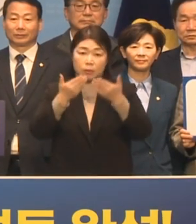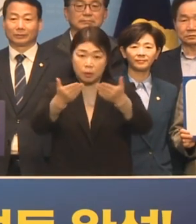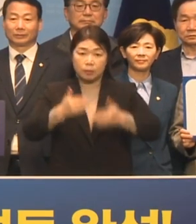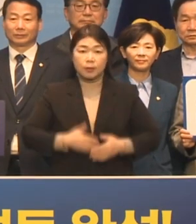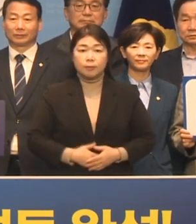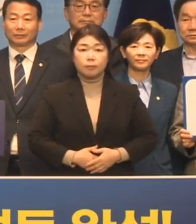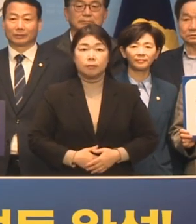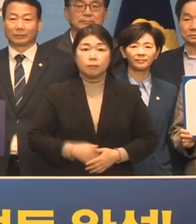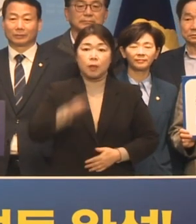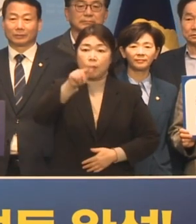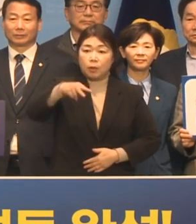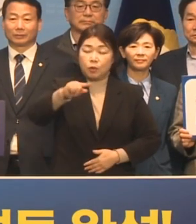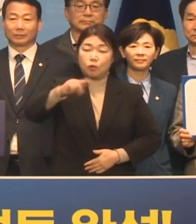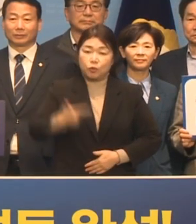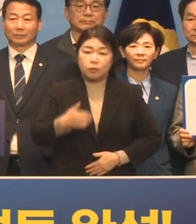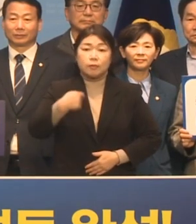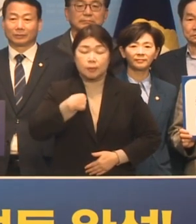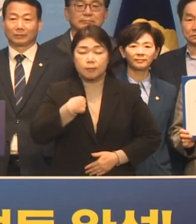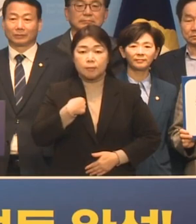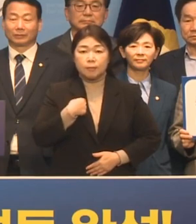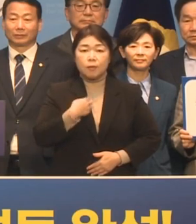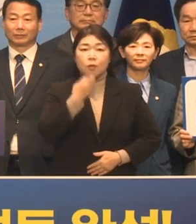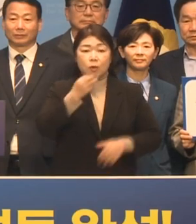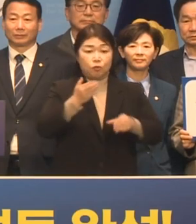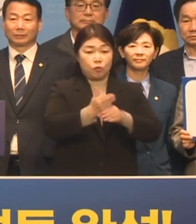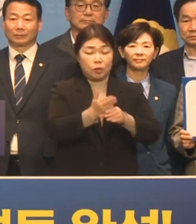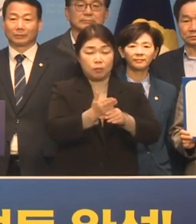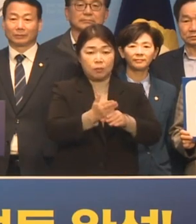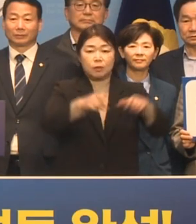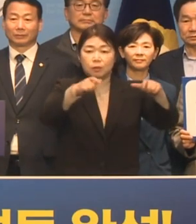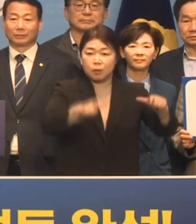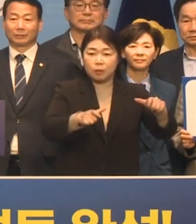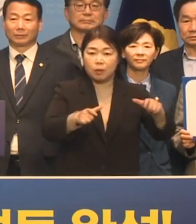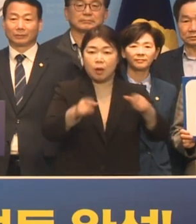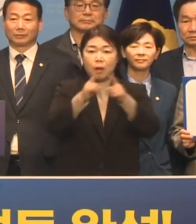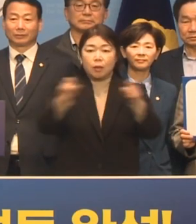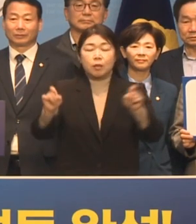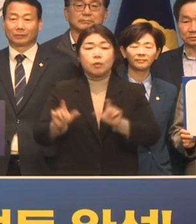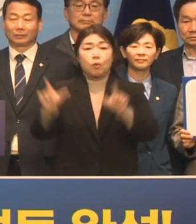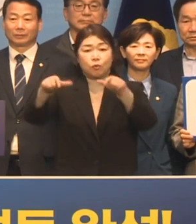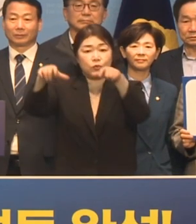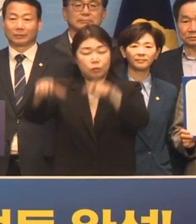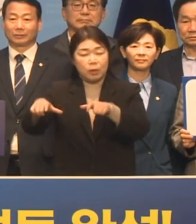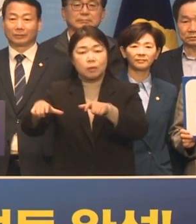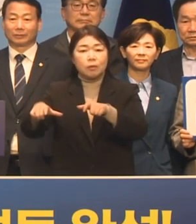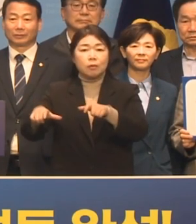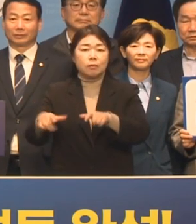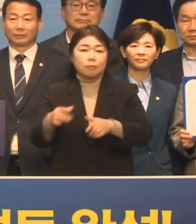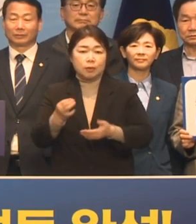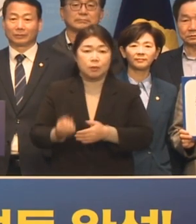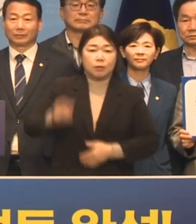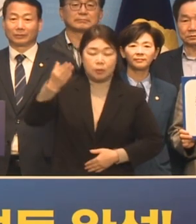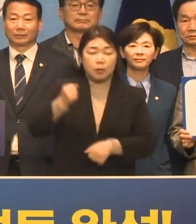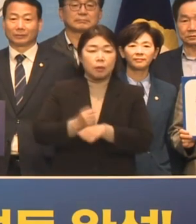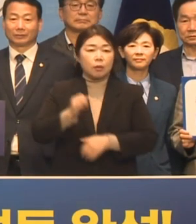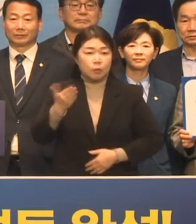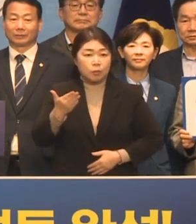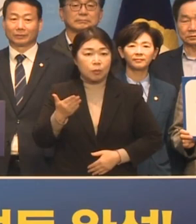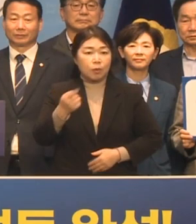저 박성준이 서울의 중심 중구 성동구에서 압도적인 승리를 통해 윤석열 정권